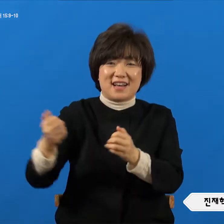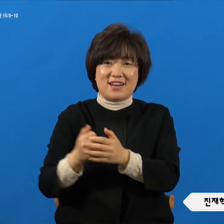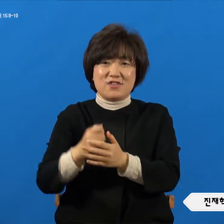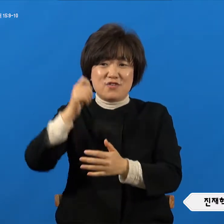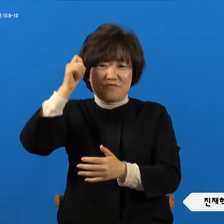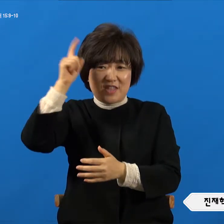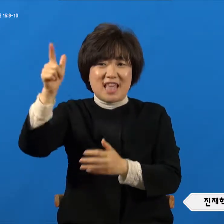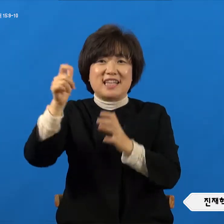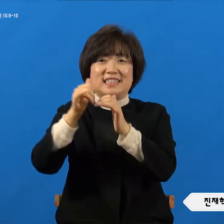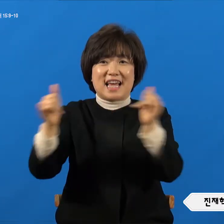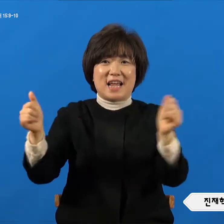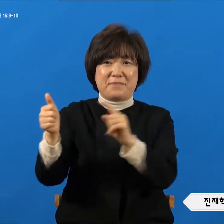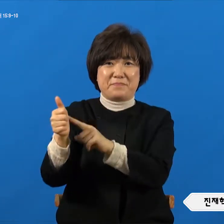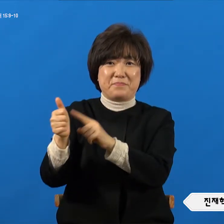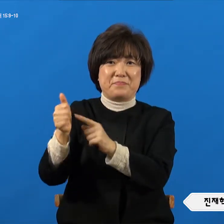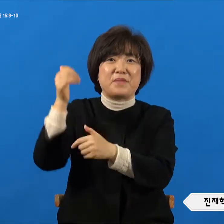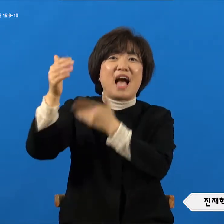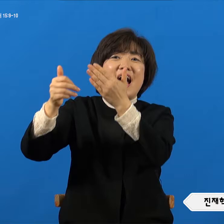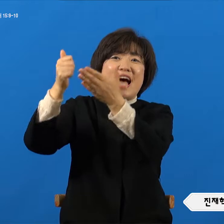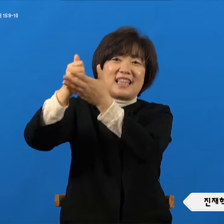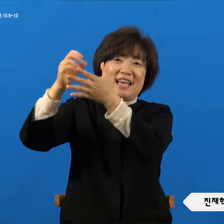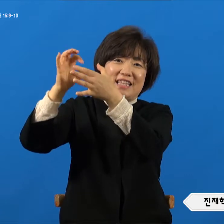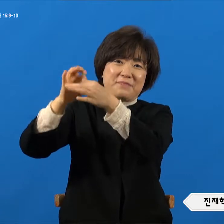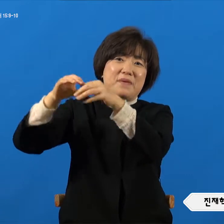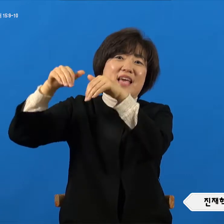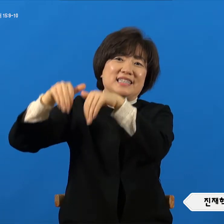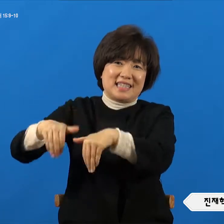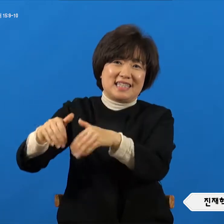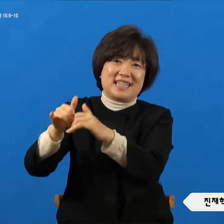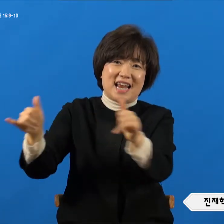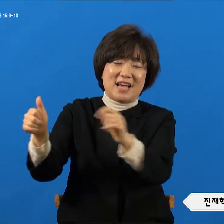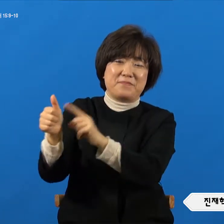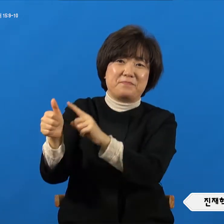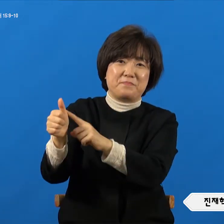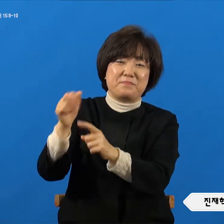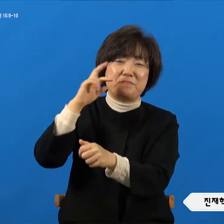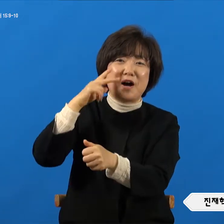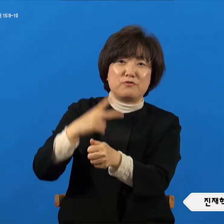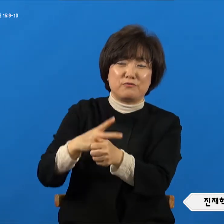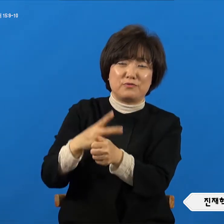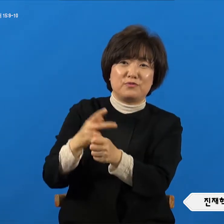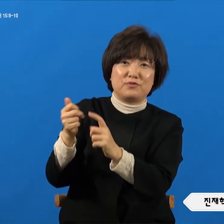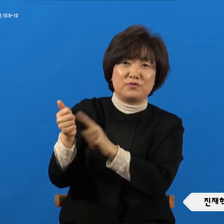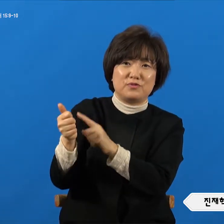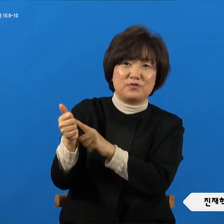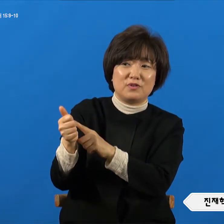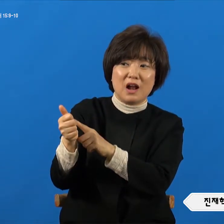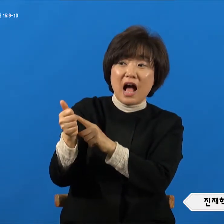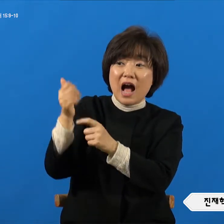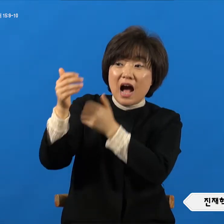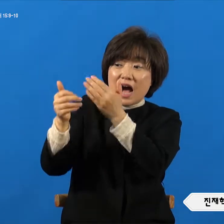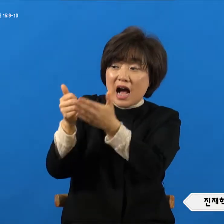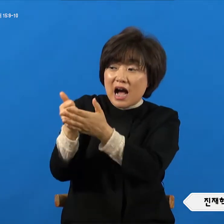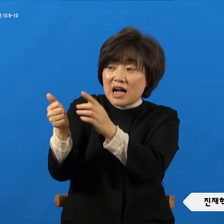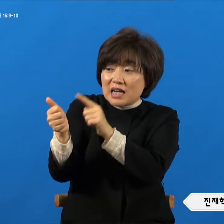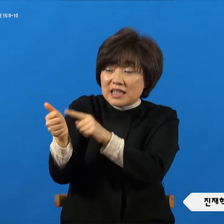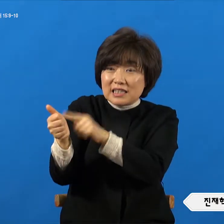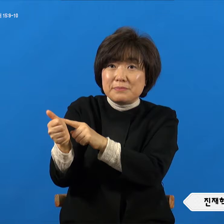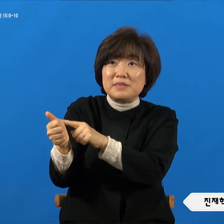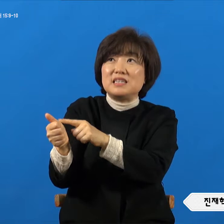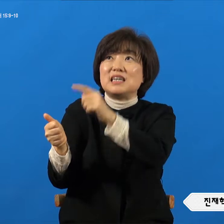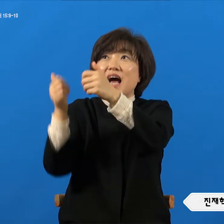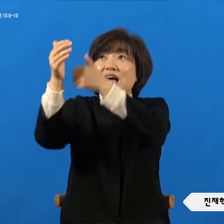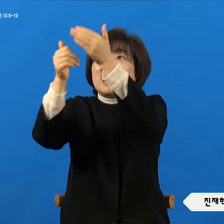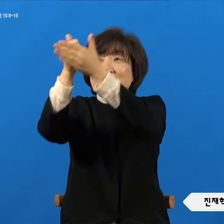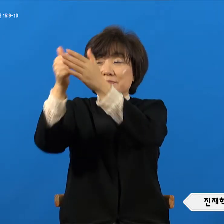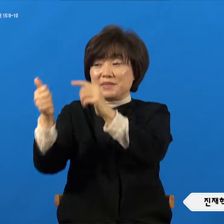사람, 이 하나님의 사람 바울. 그러나 이 바울을 하나님이 쓰셨다고 성경은 말씀합니다.